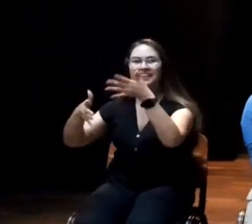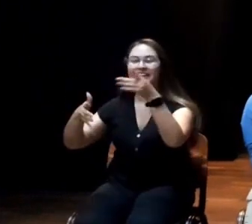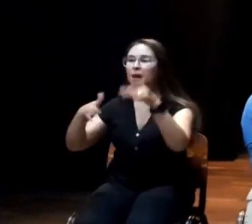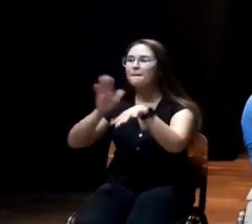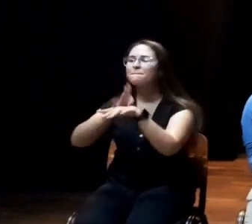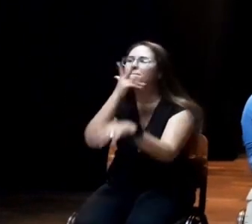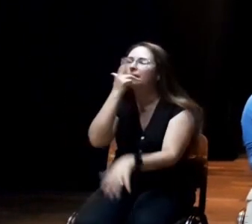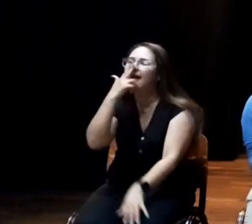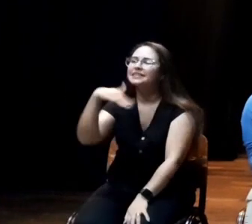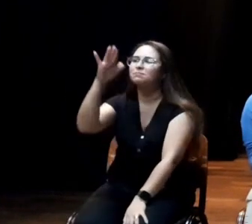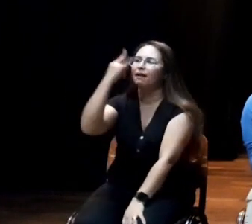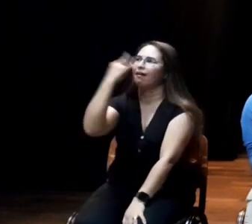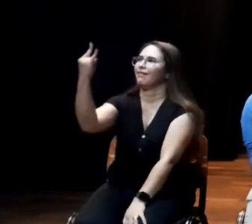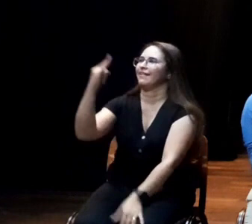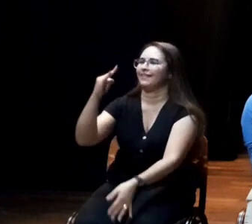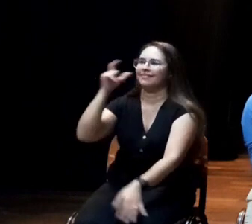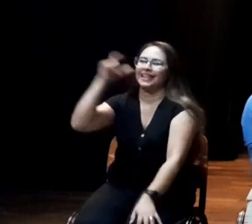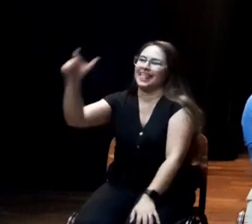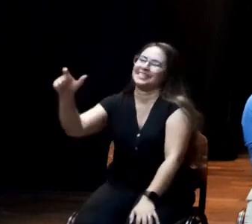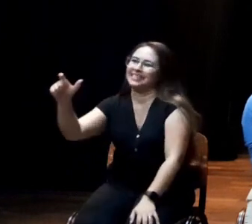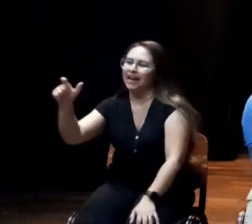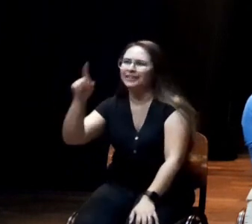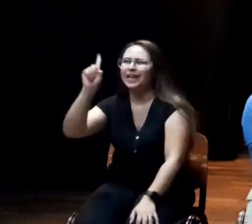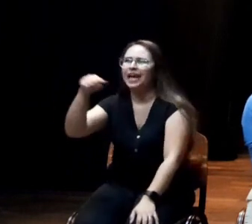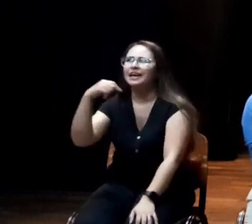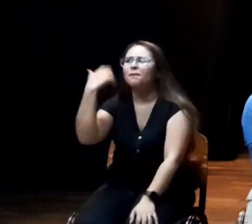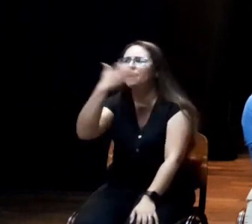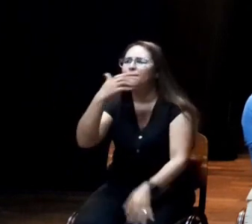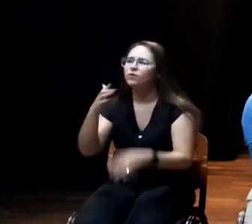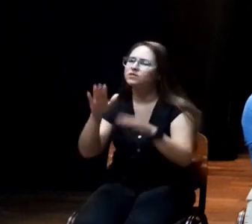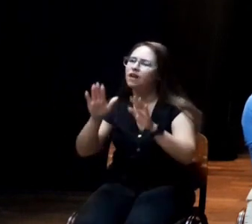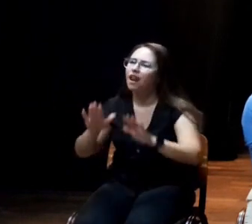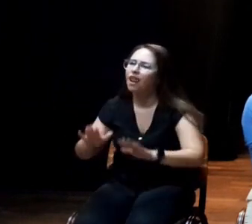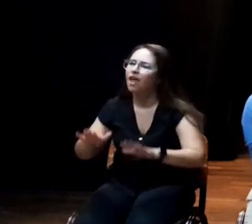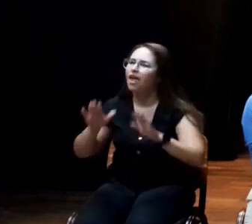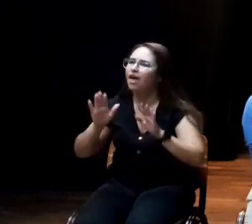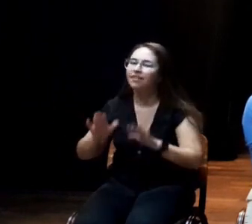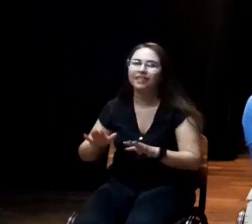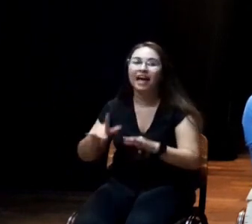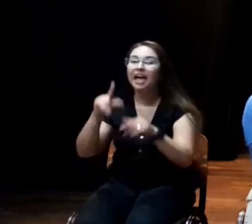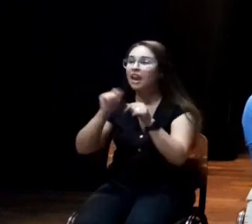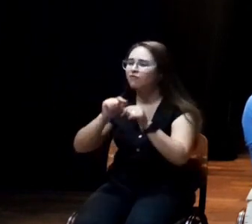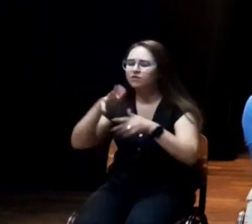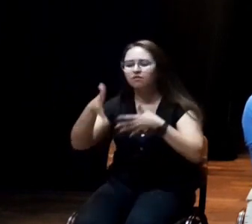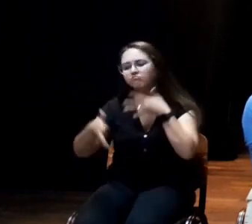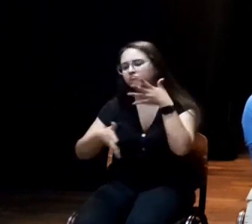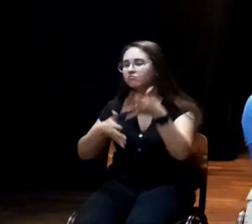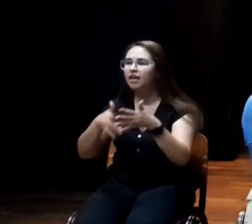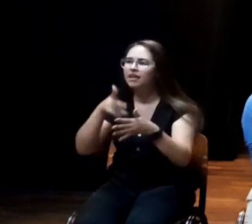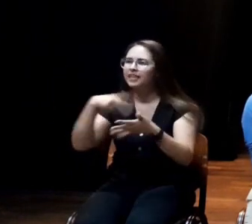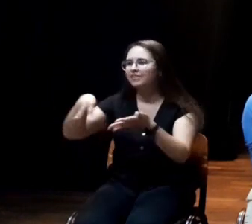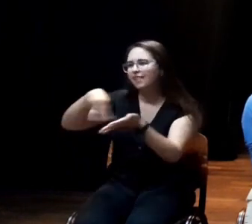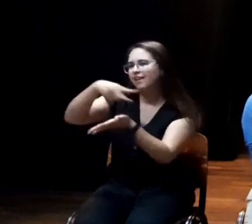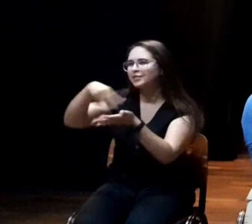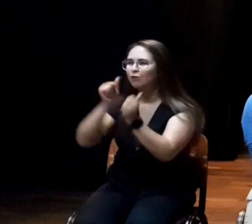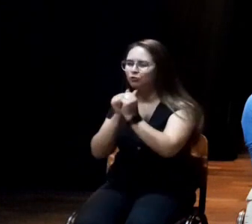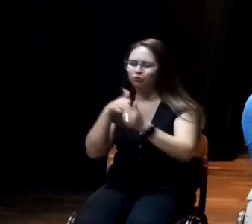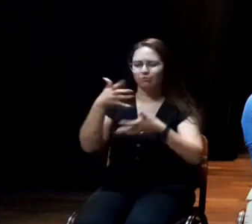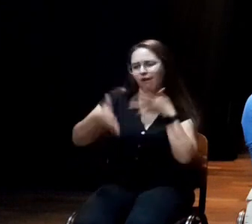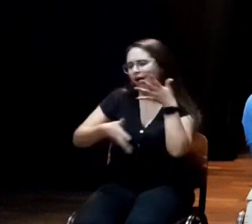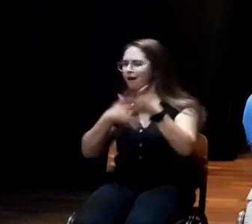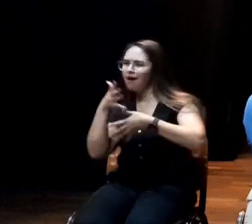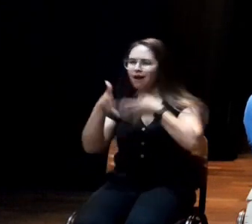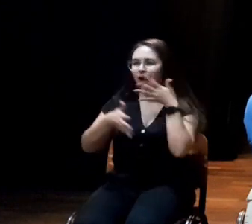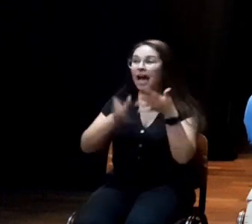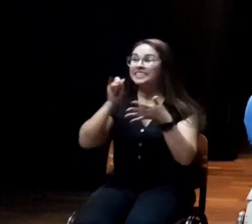Sim, era, tipo, e aí era uma música lenta, e aí ela ia fazendo os sinais e ao mesmo tempo dançando, assim. Aí quando